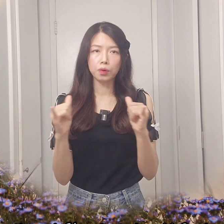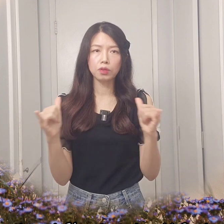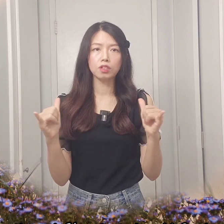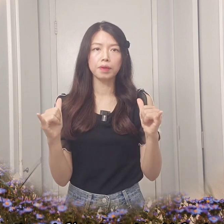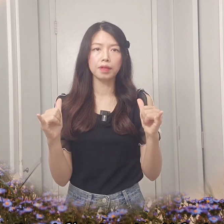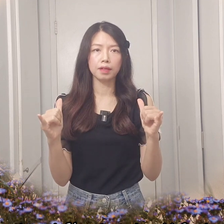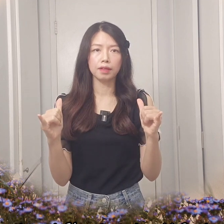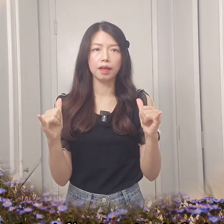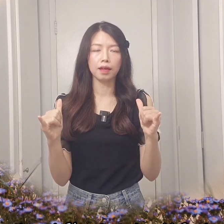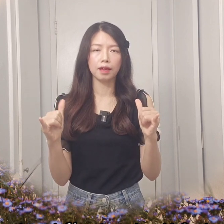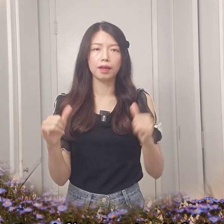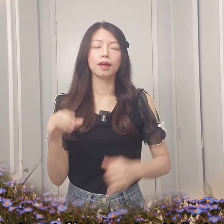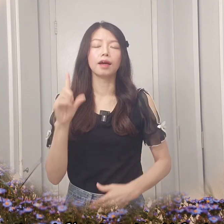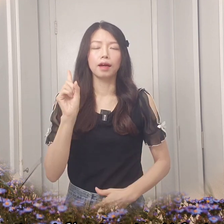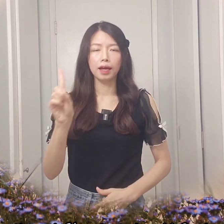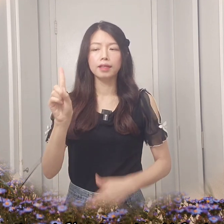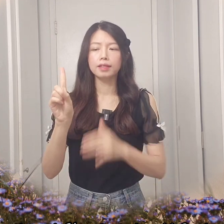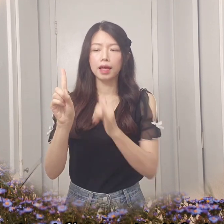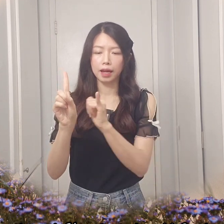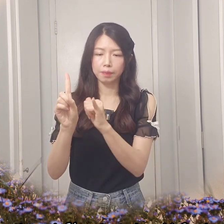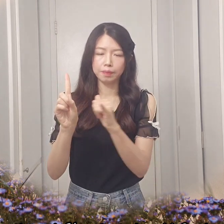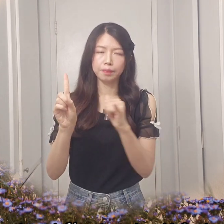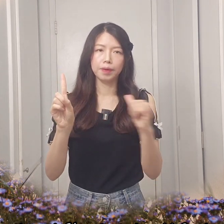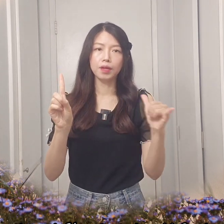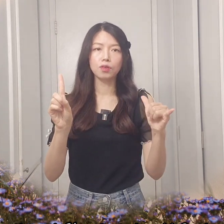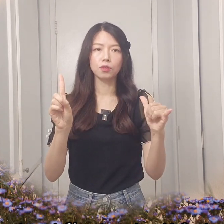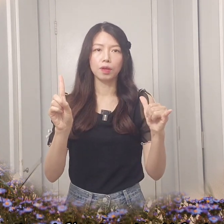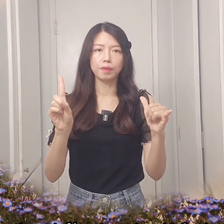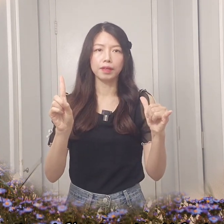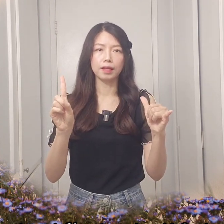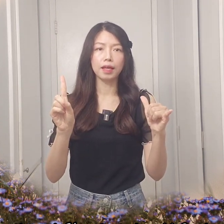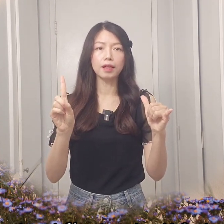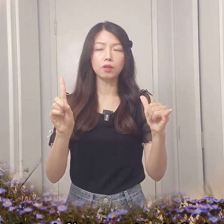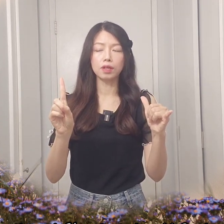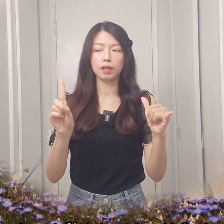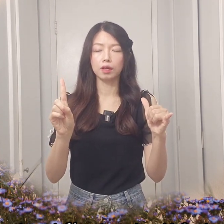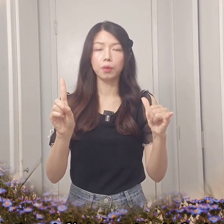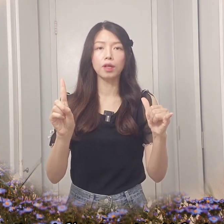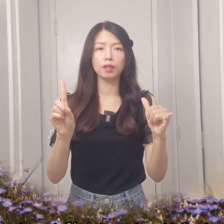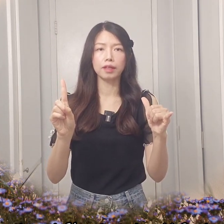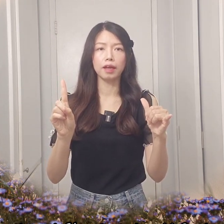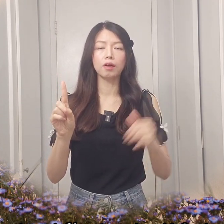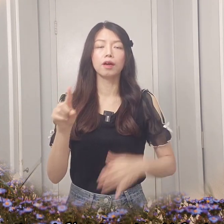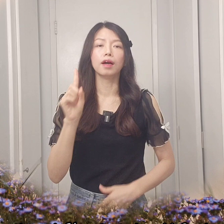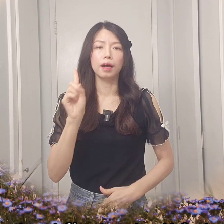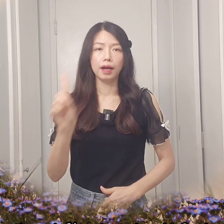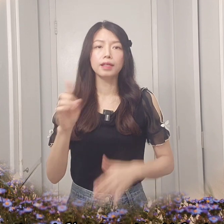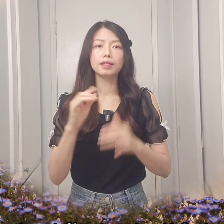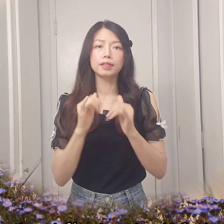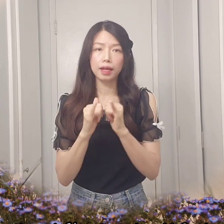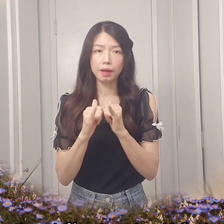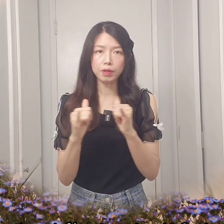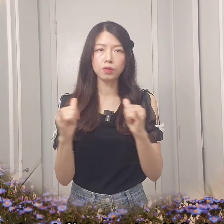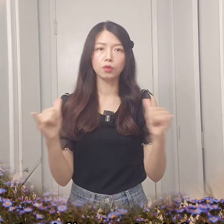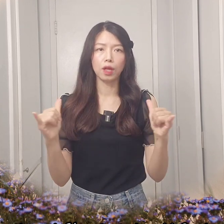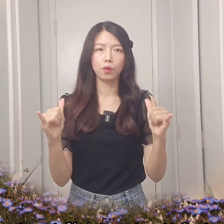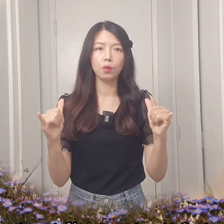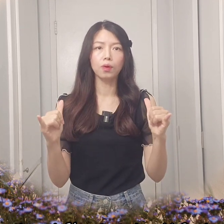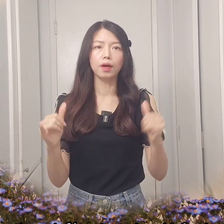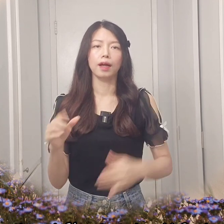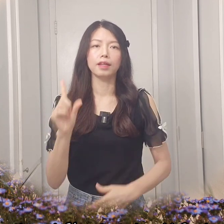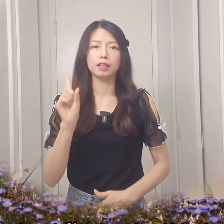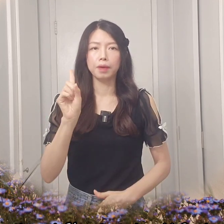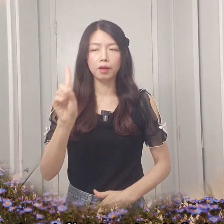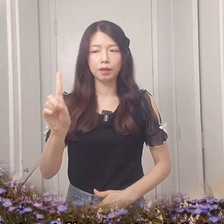사람 수어 해주시면 되는데 한 사람 해주셔도 됩니다. 찬양에서는 제가 이렇게 표현했는데요. 한 사람 해주셔도